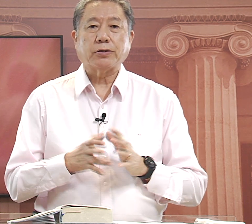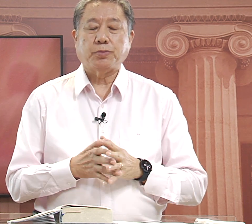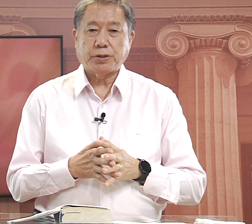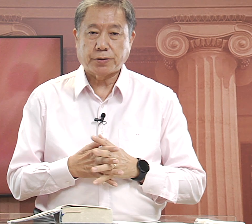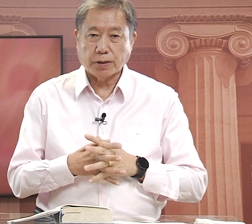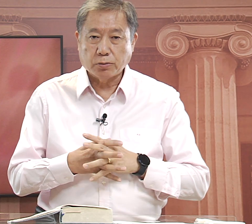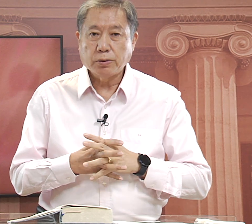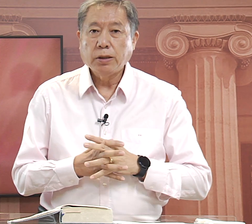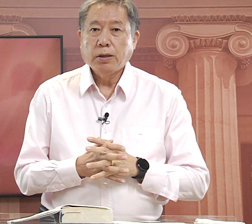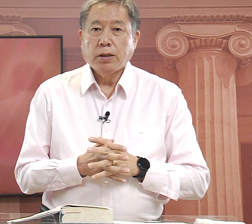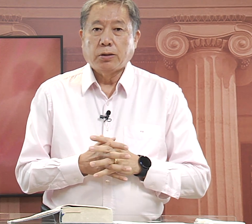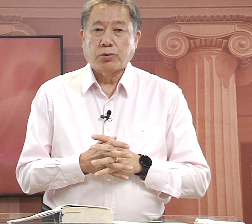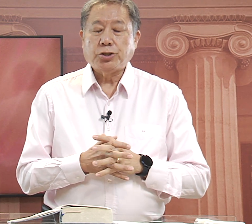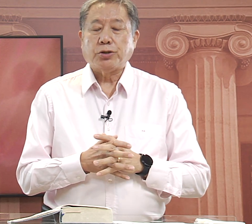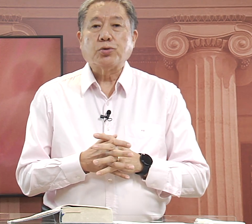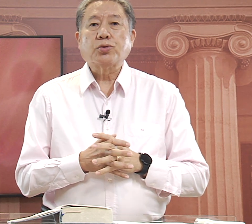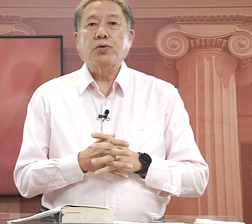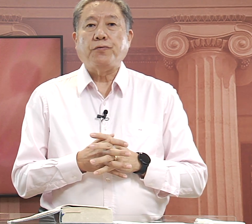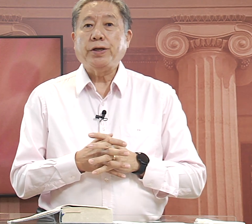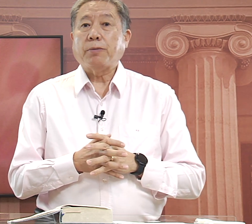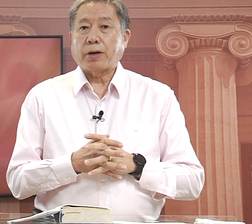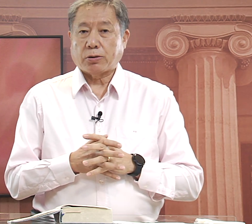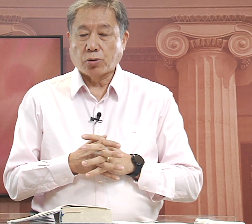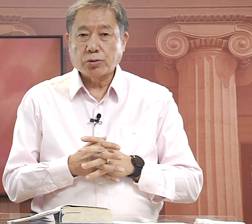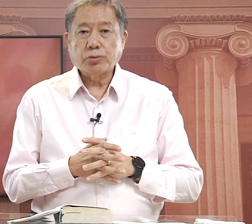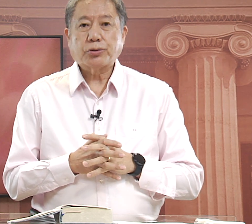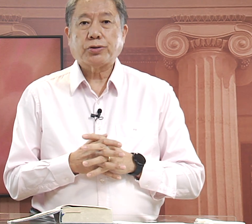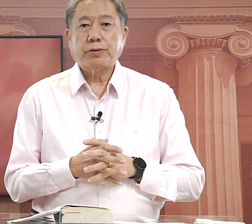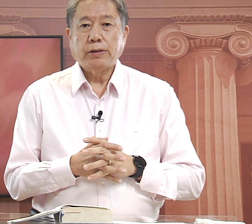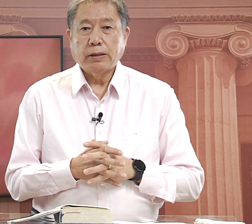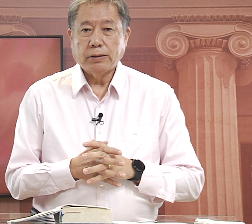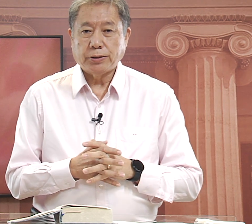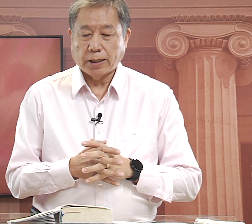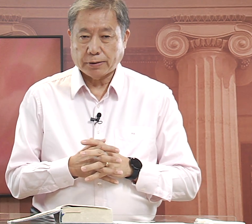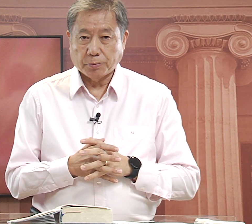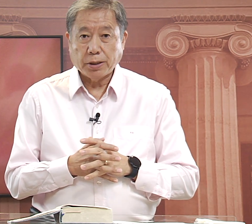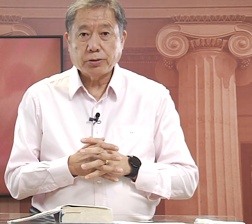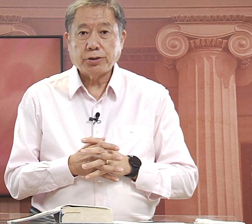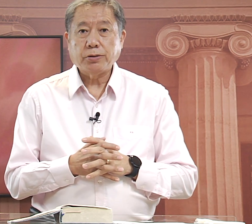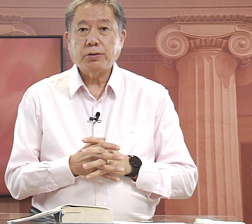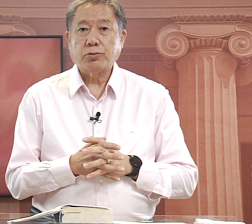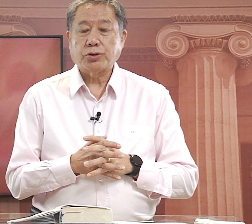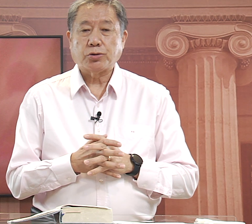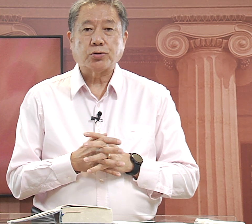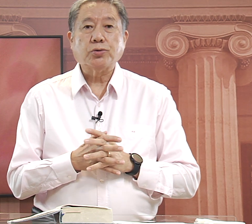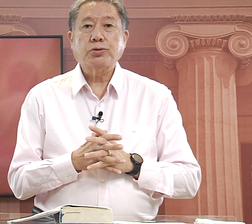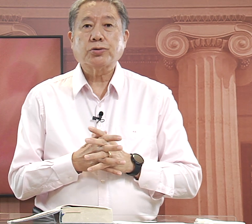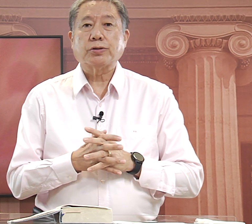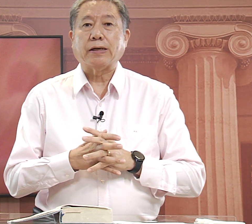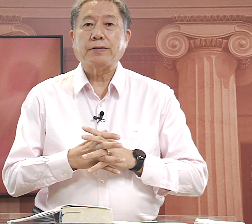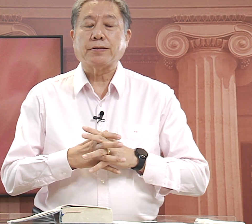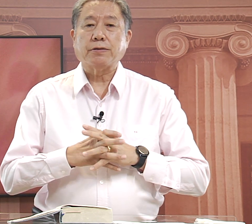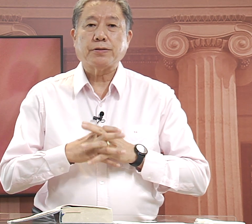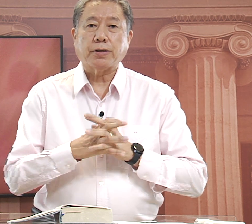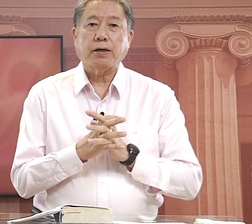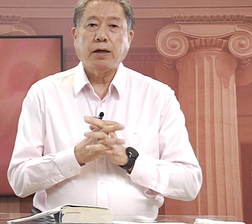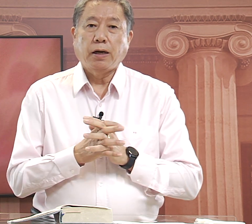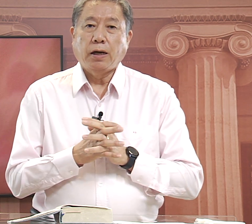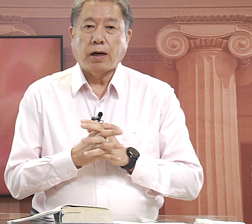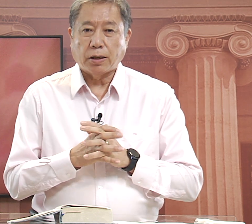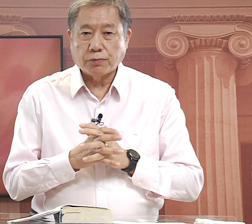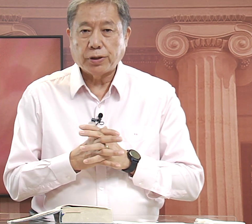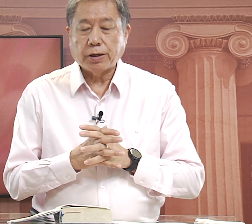uma transmissão do Instituto Vida para Todos, diretamente dos estúdios da